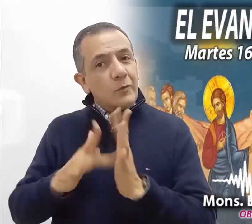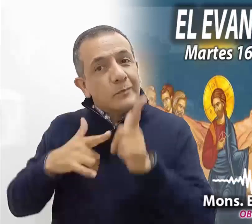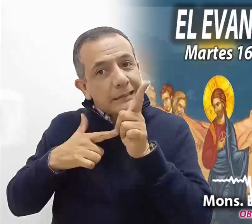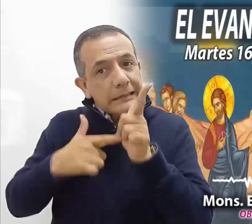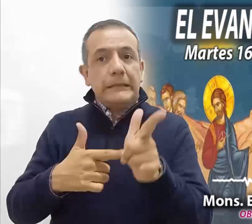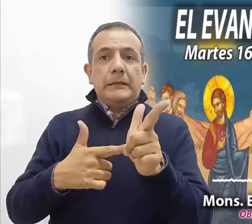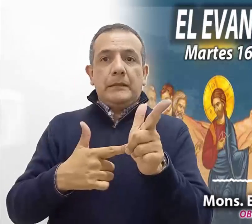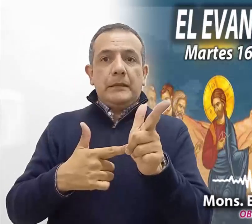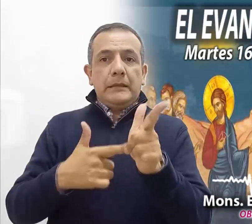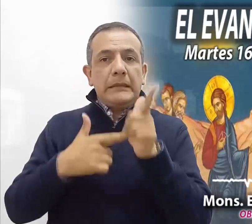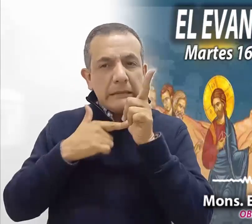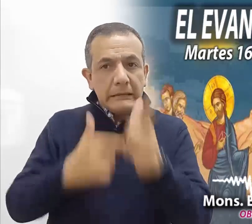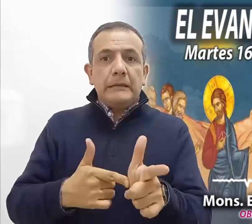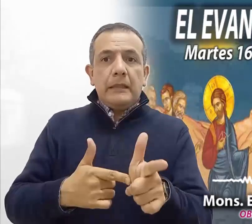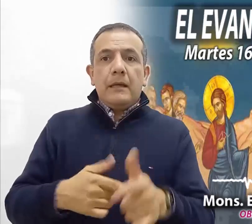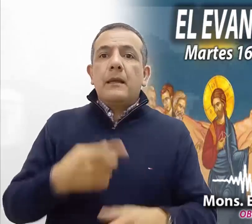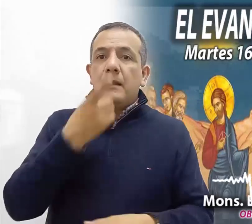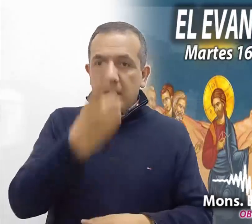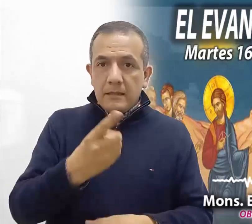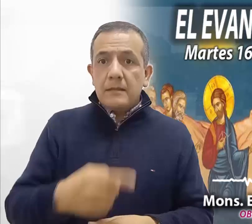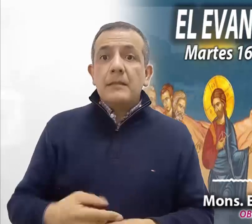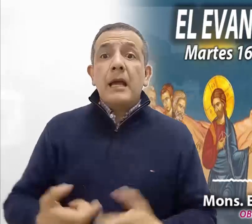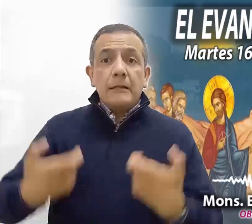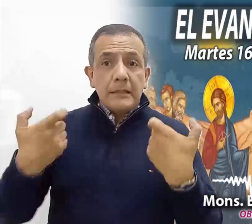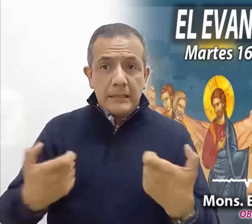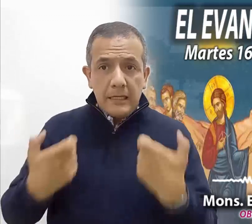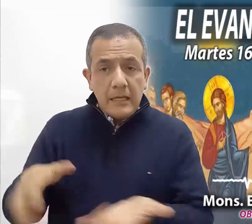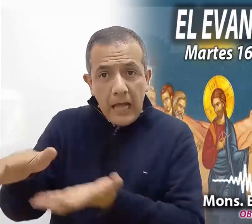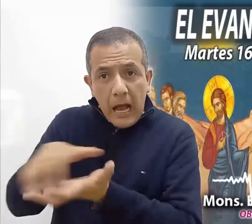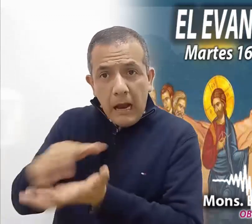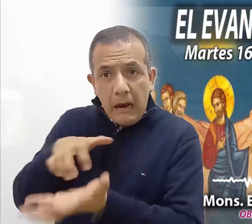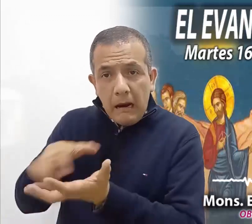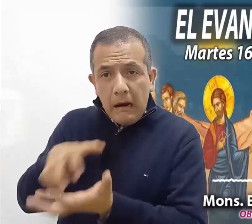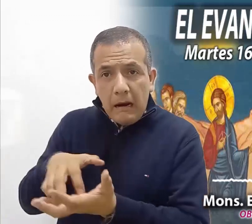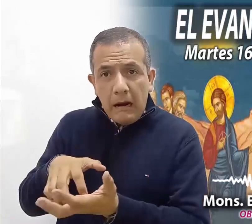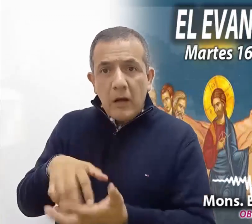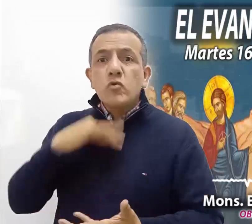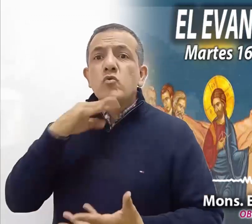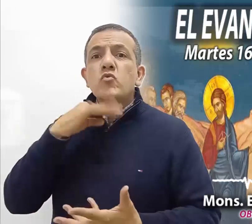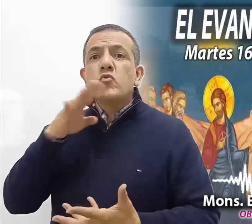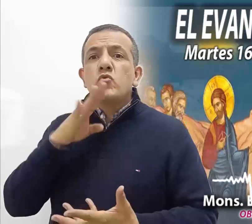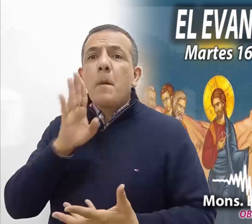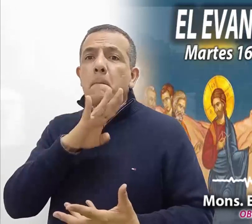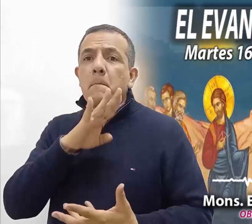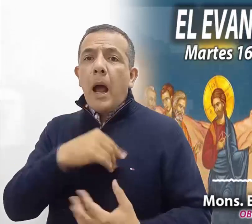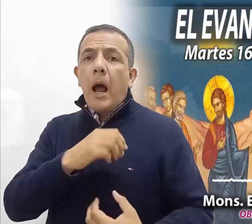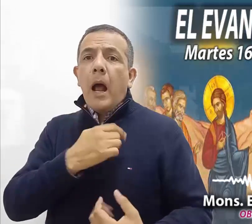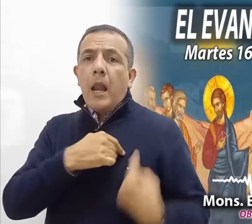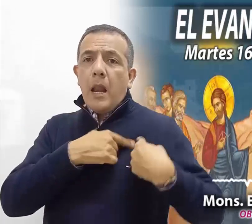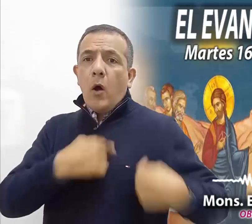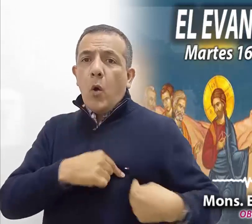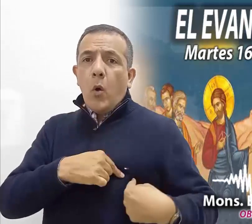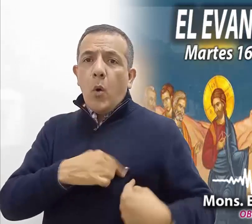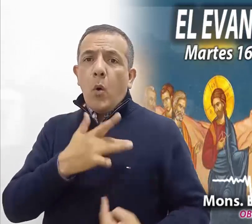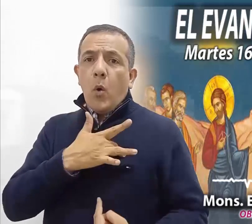insistiendo: la riqueza corrompe el corazón. Y necesitamos estar atentos ante